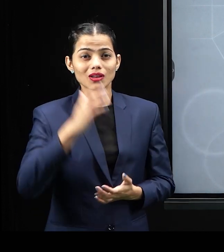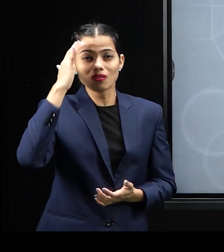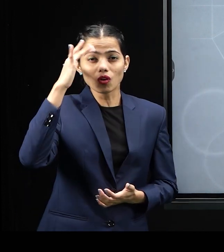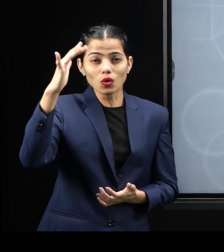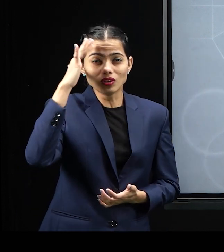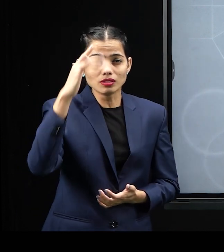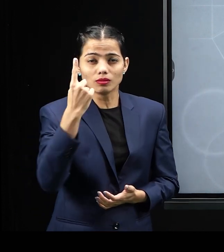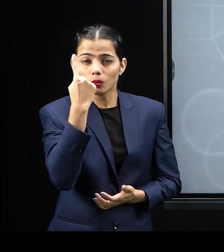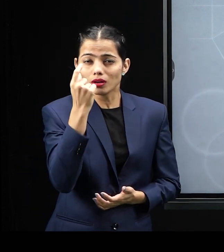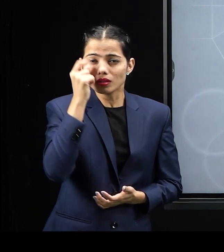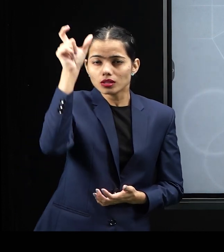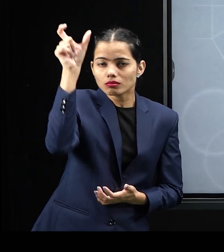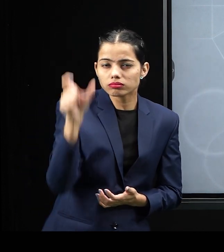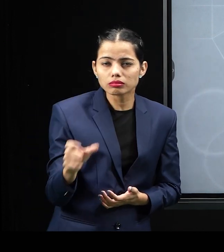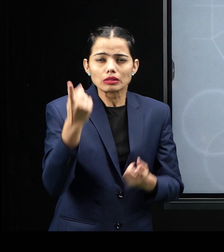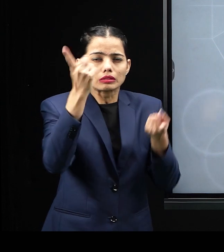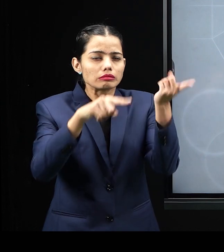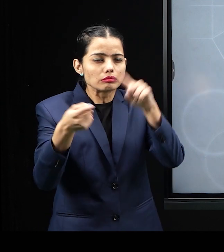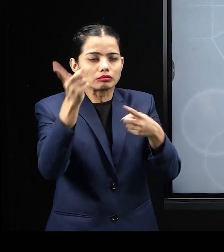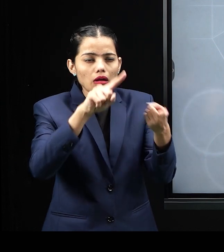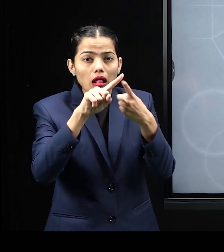ಪ್ರಮೇಯ 1. ಯೂಕ್ಲಿಡ್ನ ವಿಭಾಗ ಲೆಮ್ಮ.